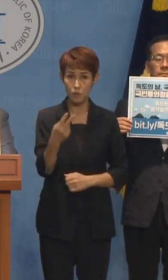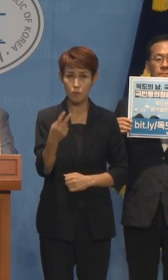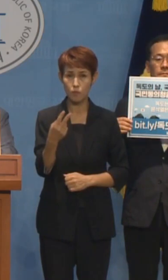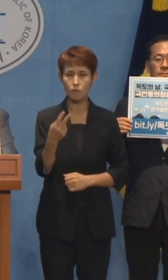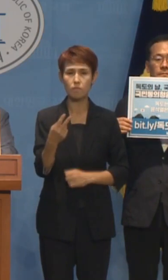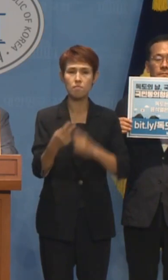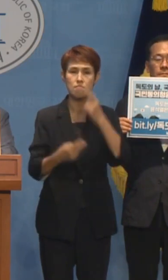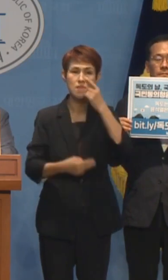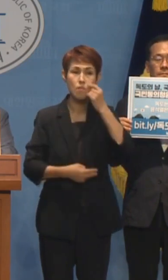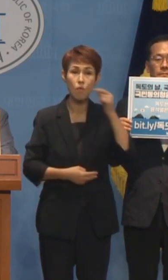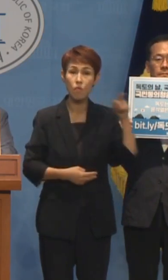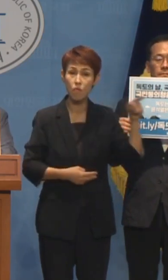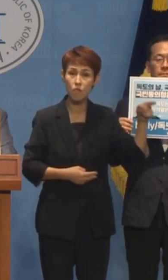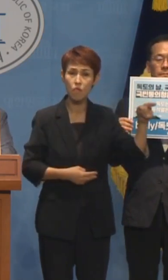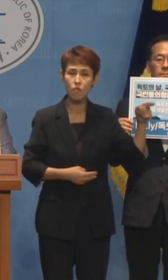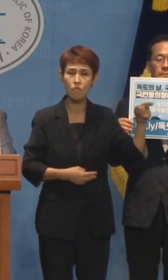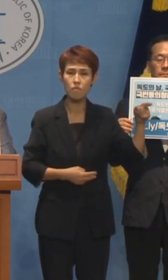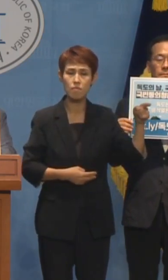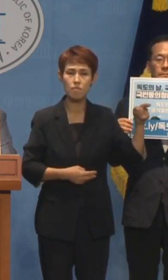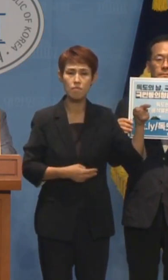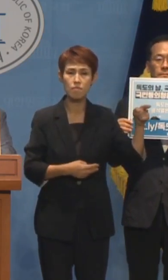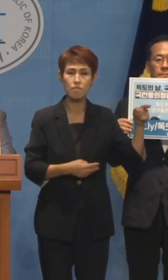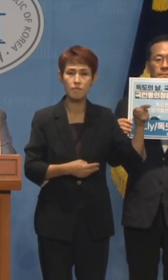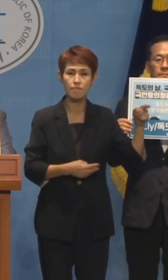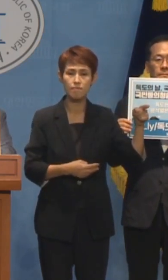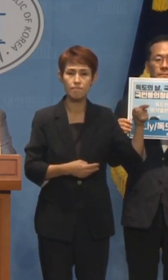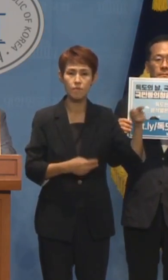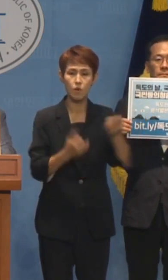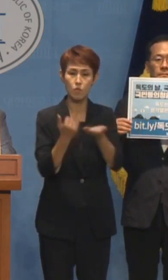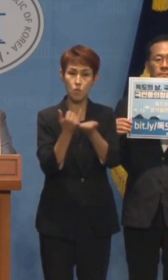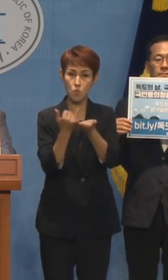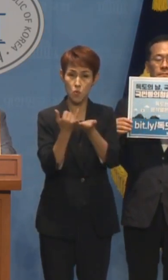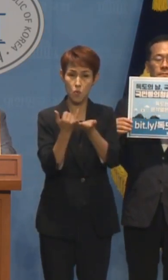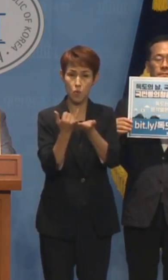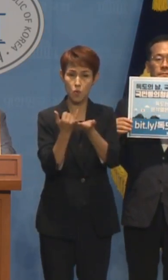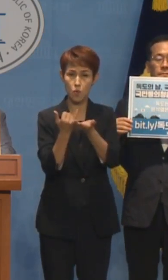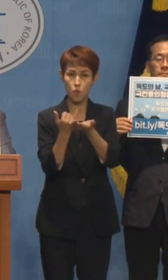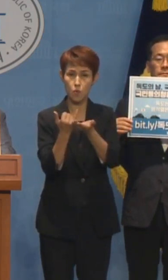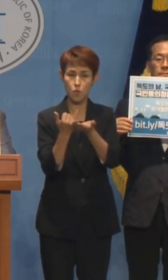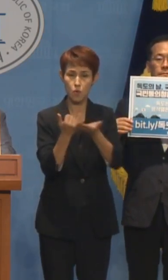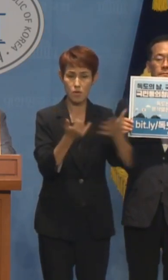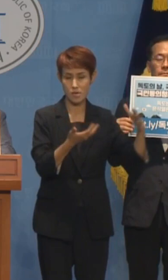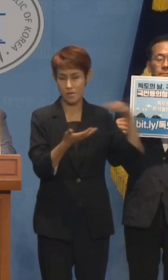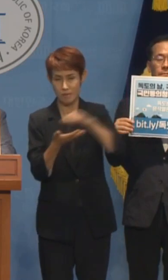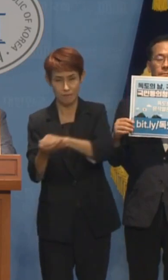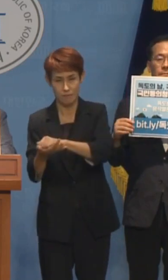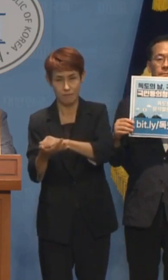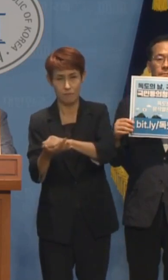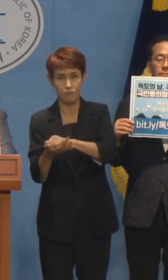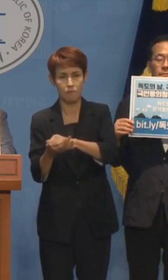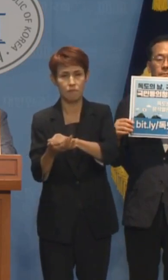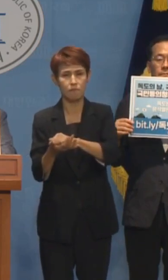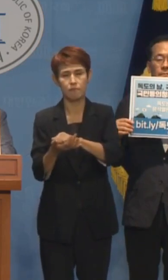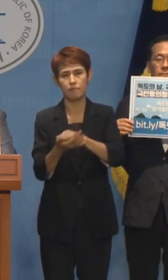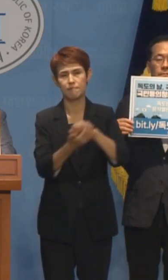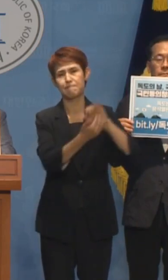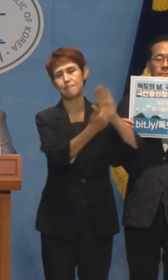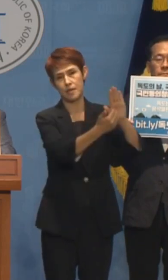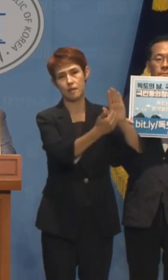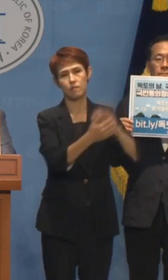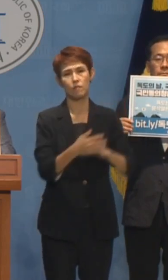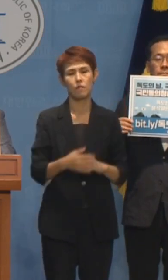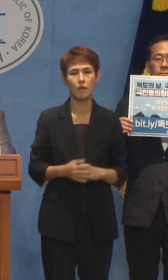일본 제국 지자 궁국 주자들이 다시 독도를 계기로 독도를 침탈한 계기로 한반도의 재상